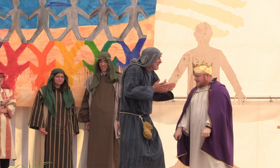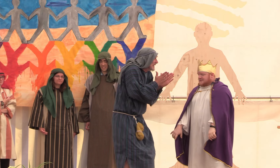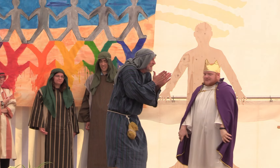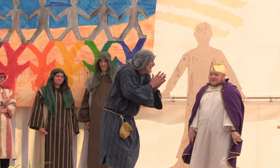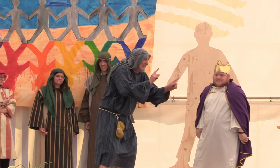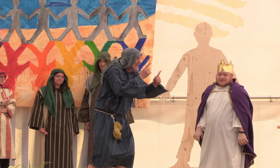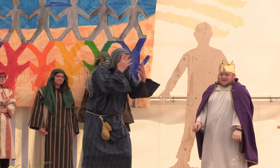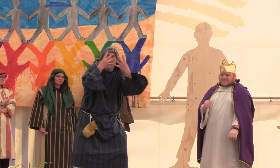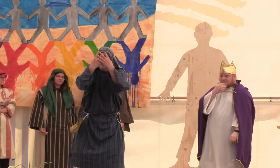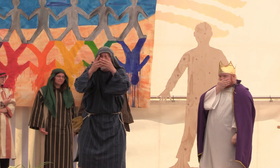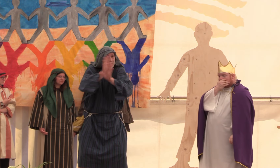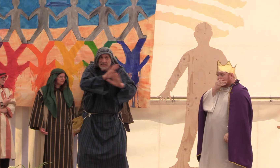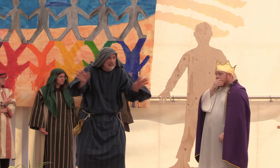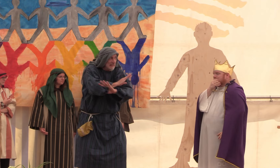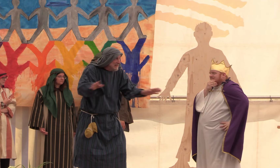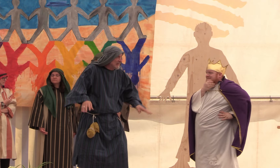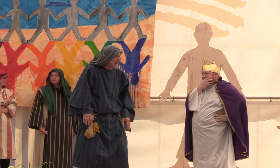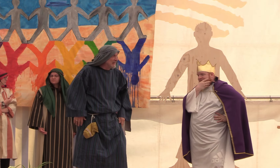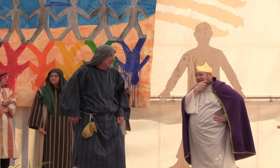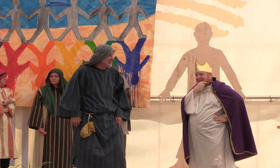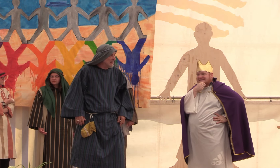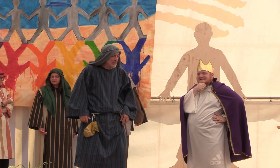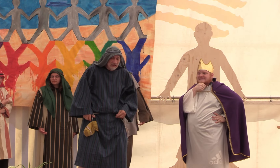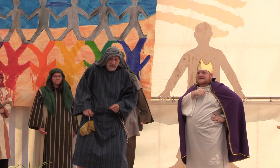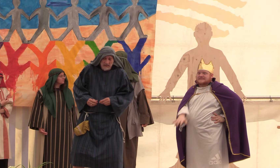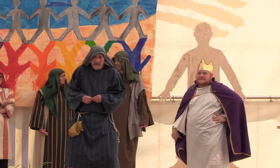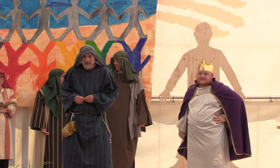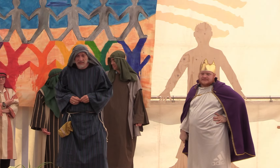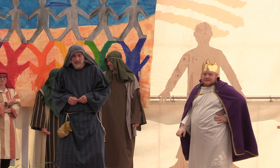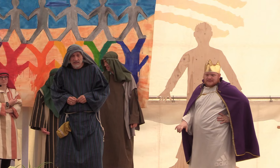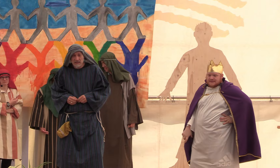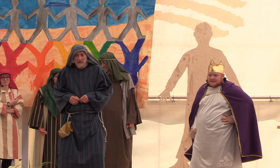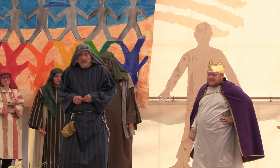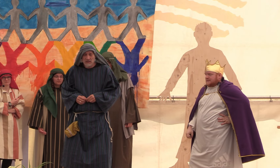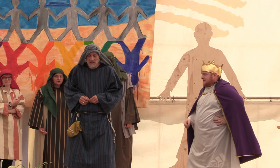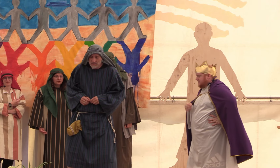habe nichts mehr. Ich habe kein Geld mehr. Ich will auf keinen Fall ins Gefängnis.